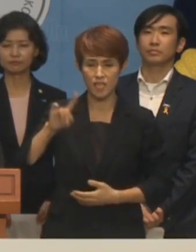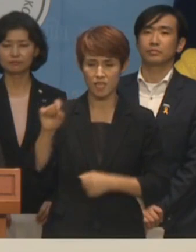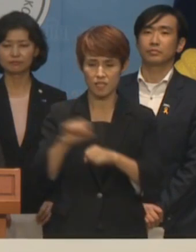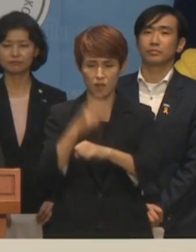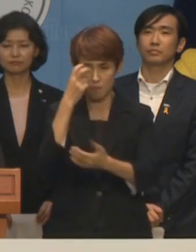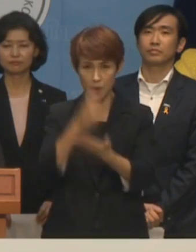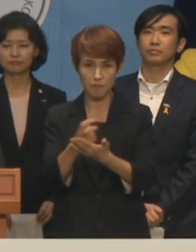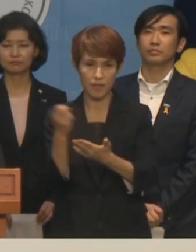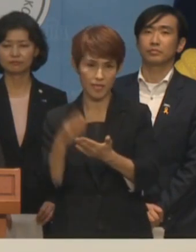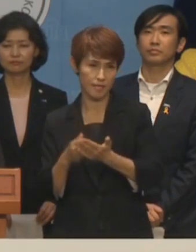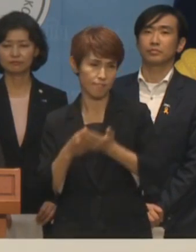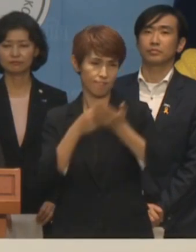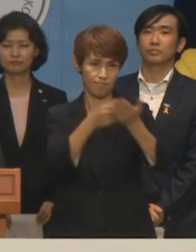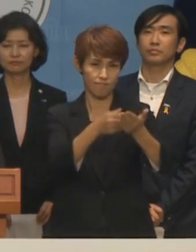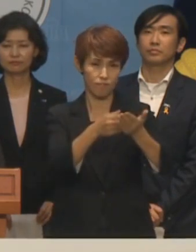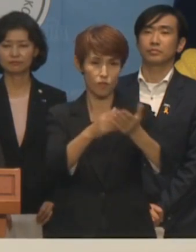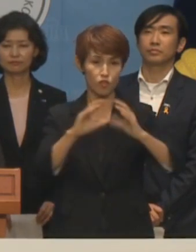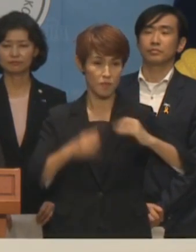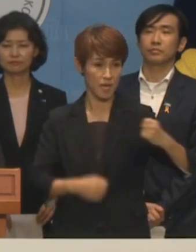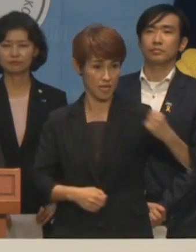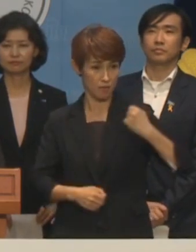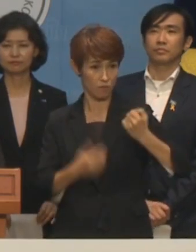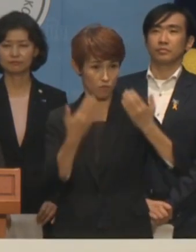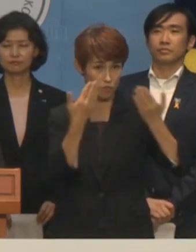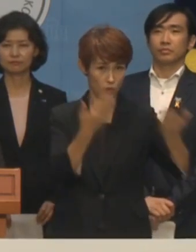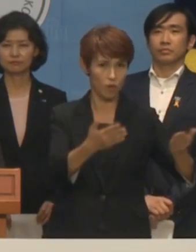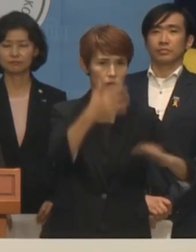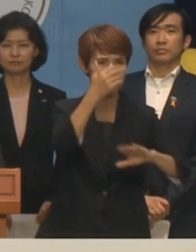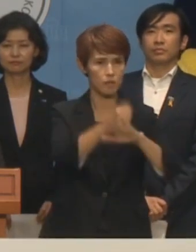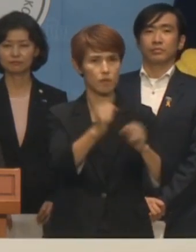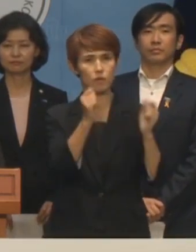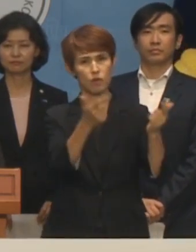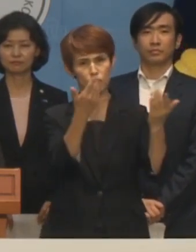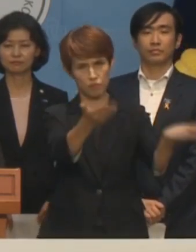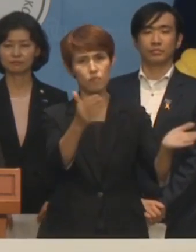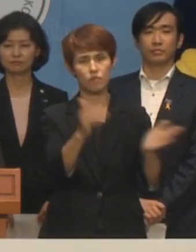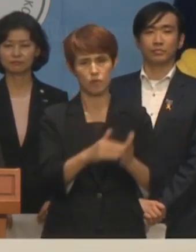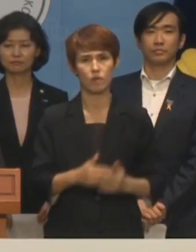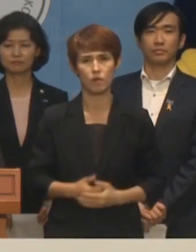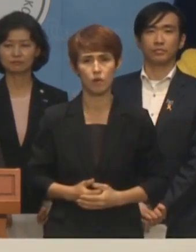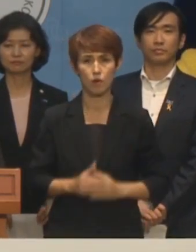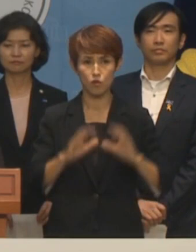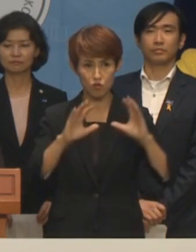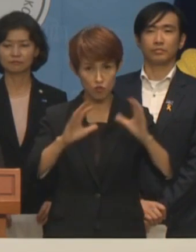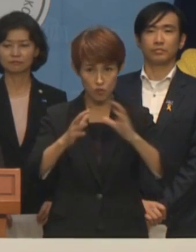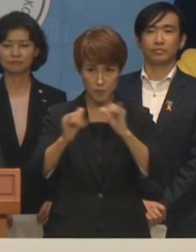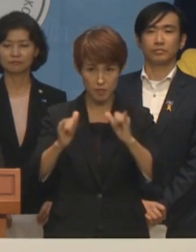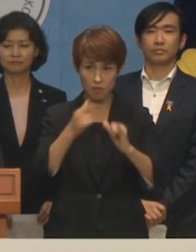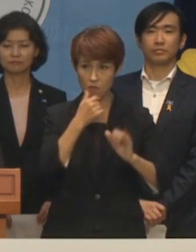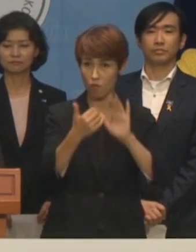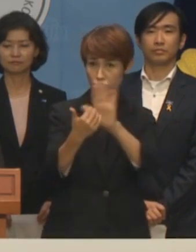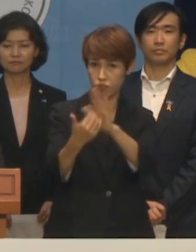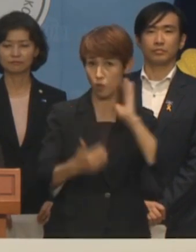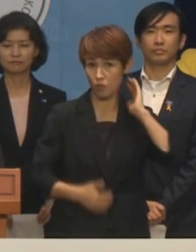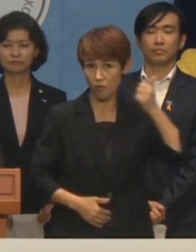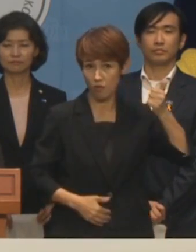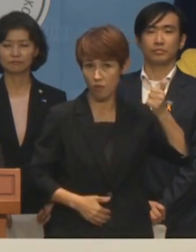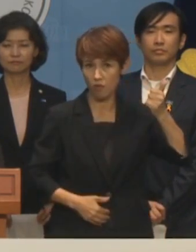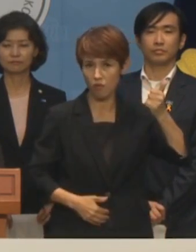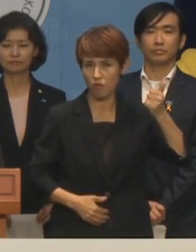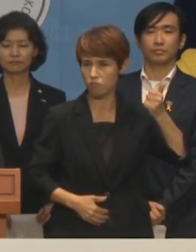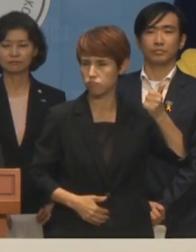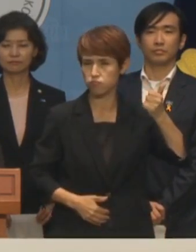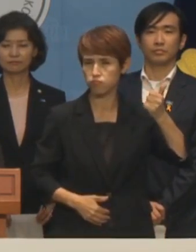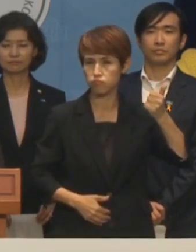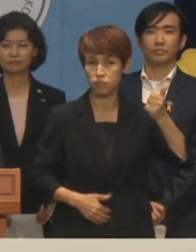특검법 재의결은 국민의힘에게 부여한 국민의 마지막 기회이다. 국민을 거부하는 대통령은, 국민을